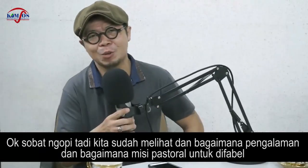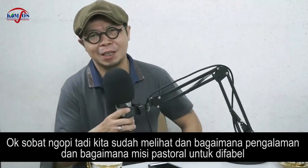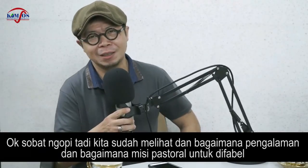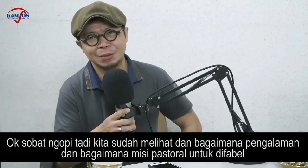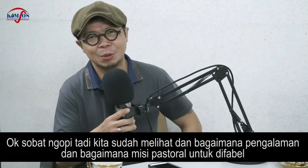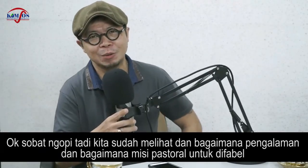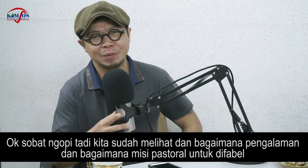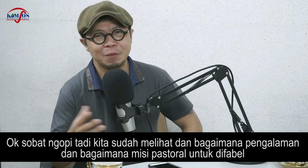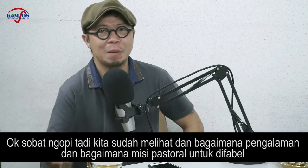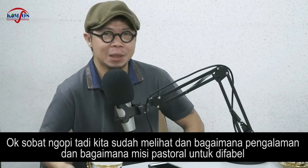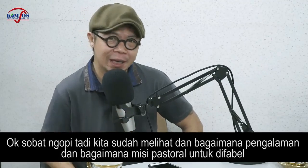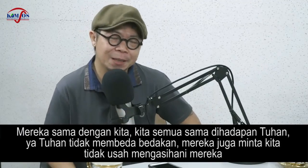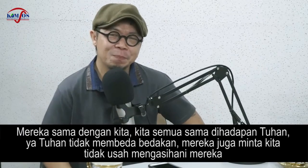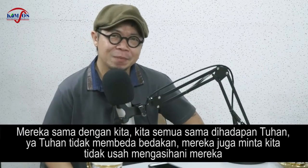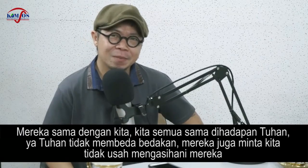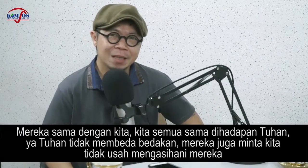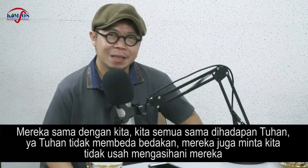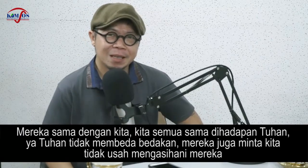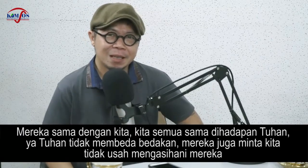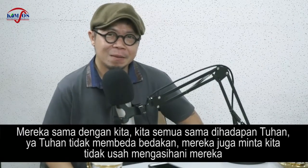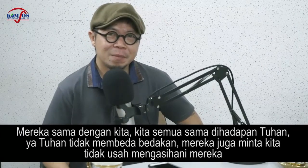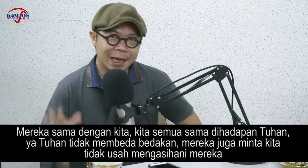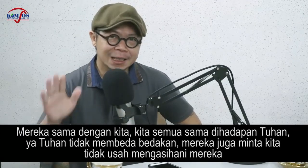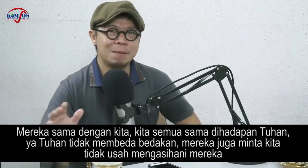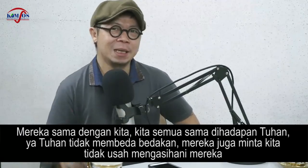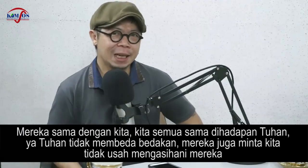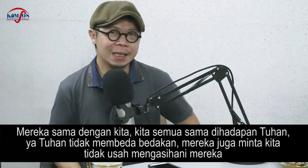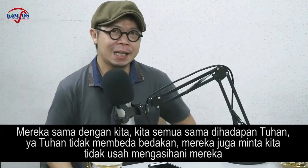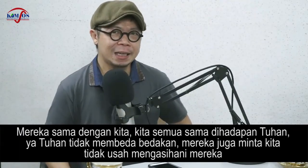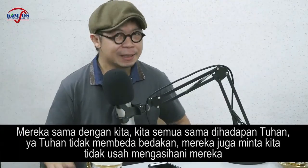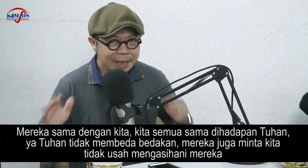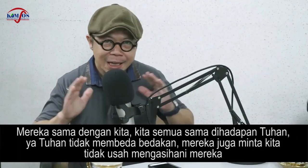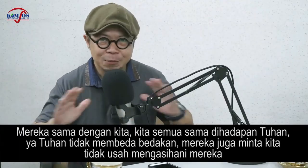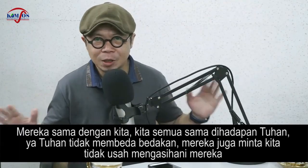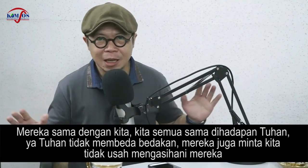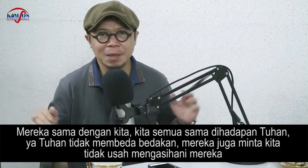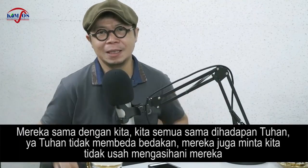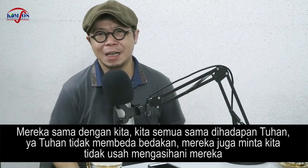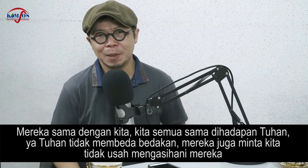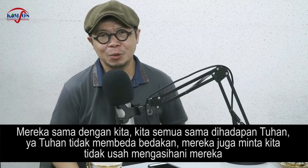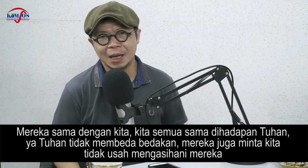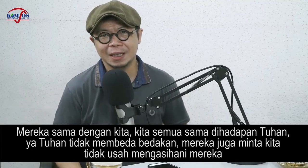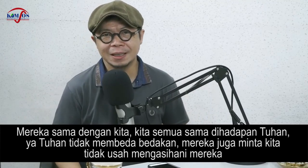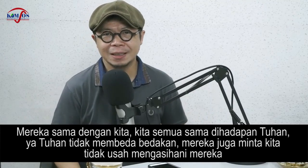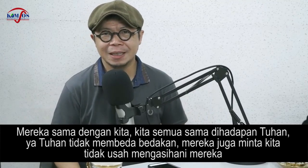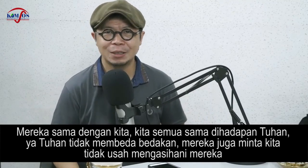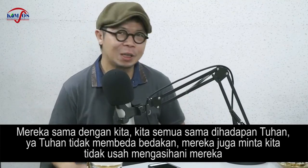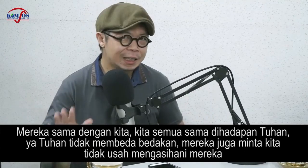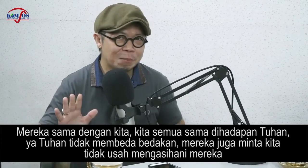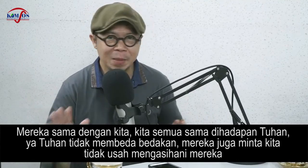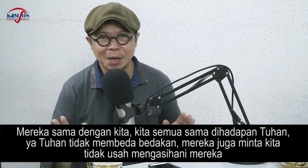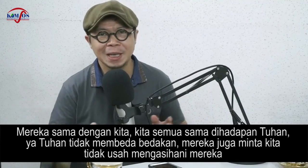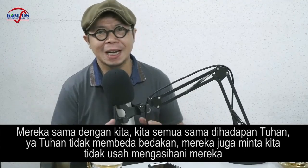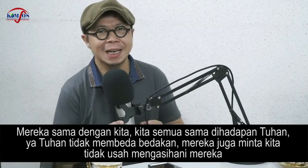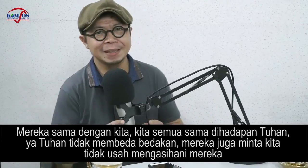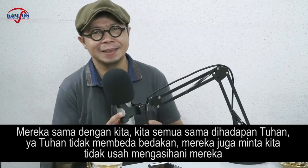pastoral untuk difabel ya mereka sama dengan kita sekitar semua sama di hadapan Tuhan Ya